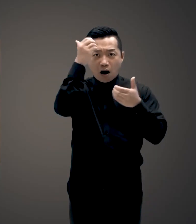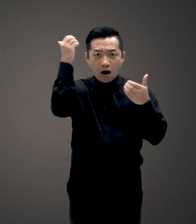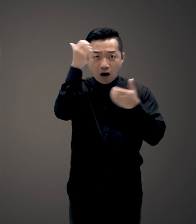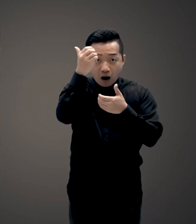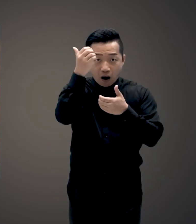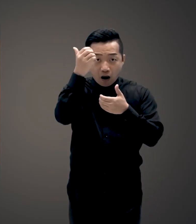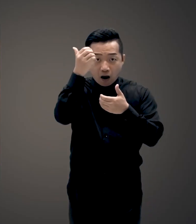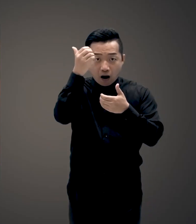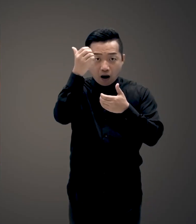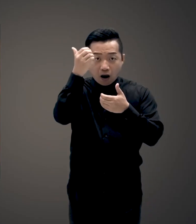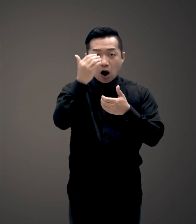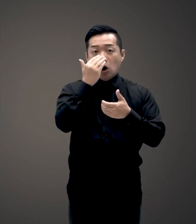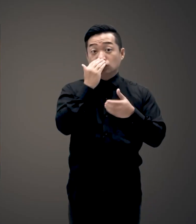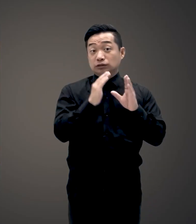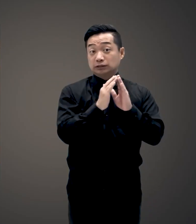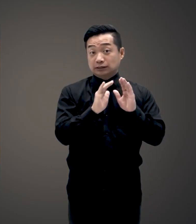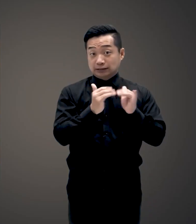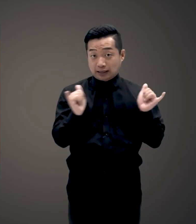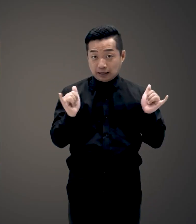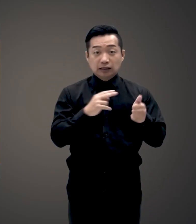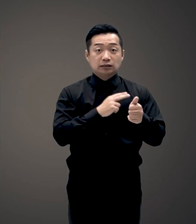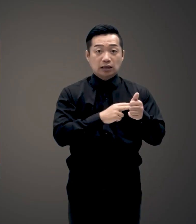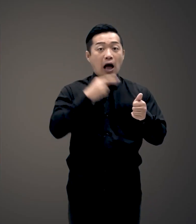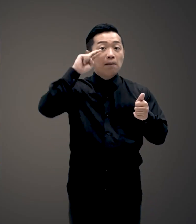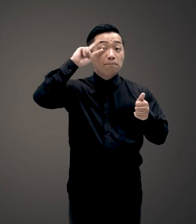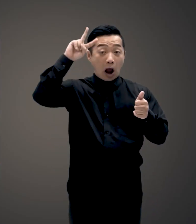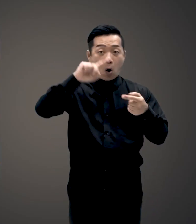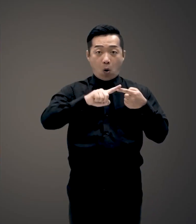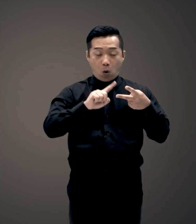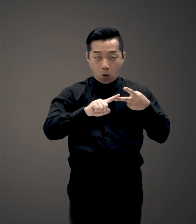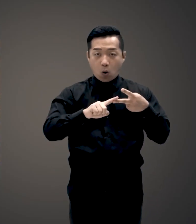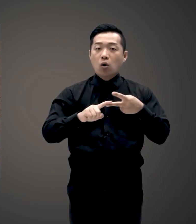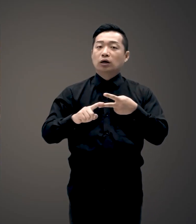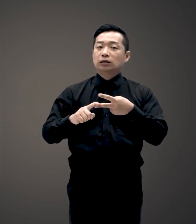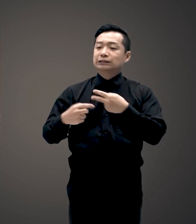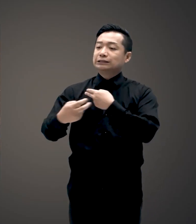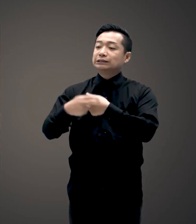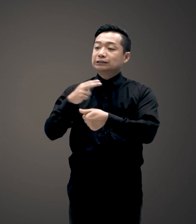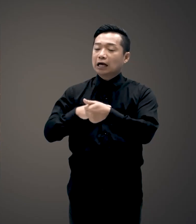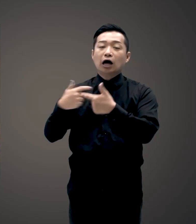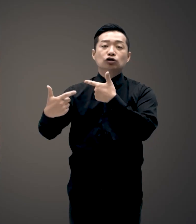광신적인 열정에 휩싸인 유대인 사도 바오로와 이방인 의사 루카.